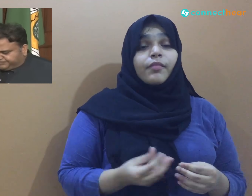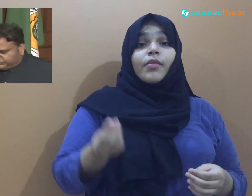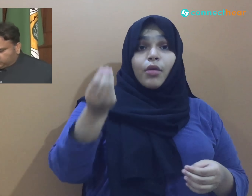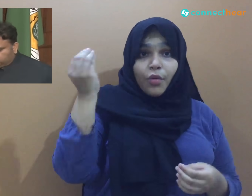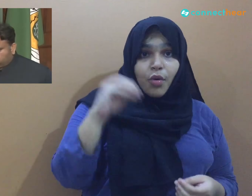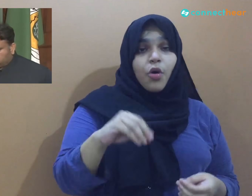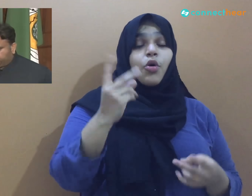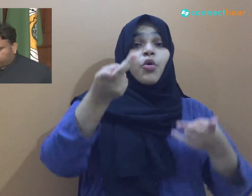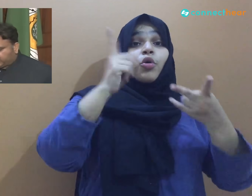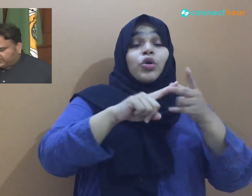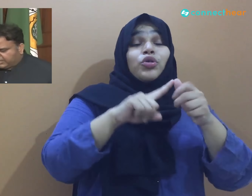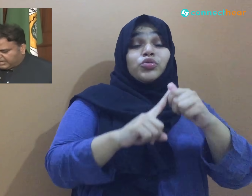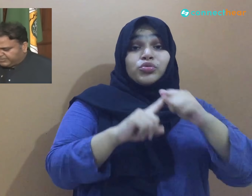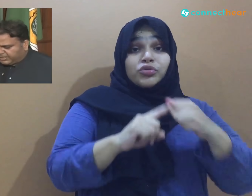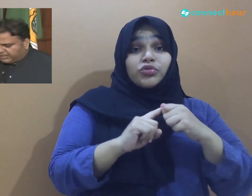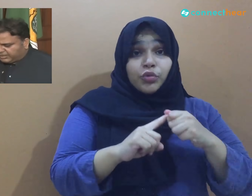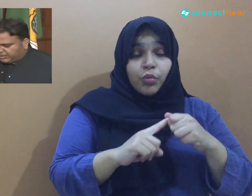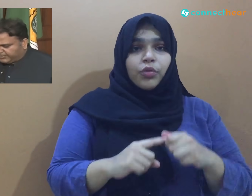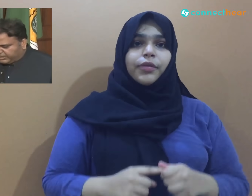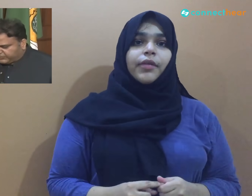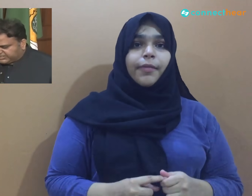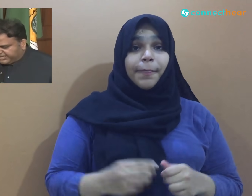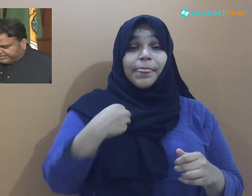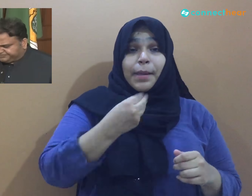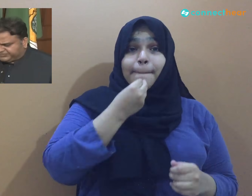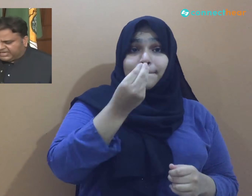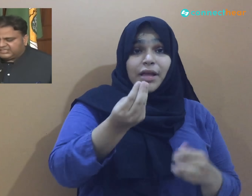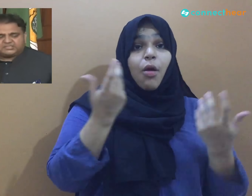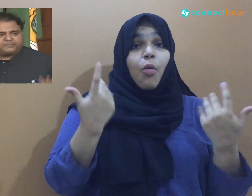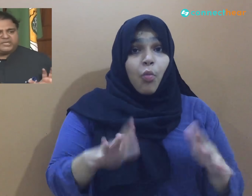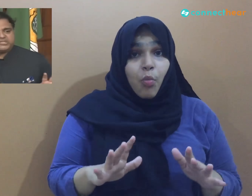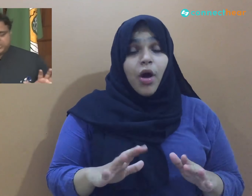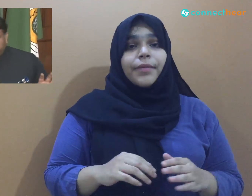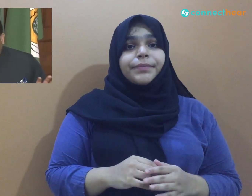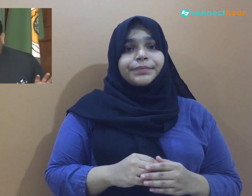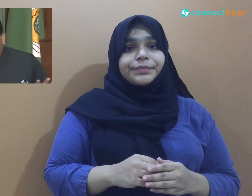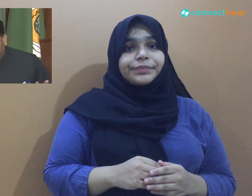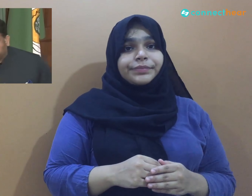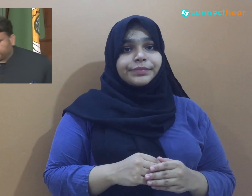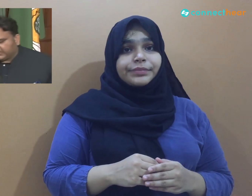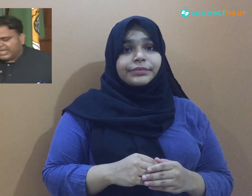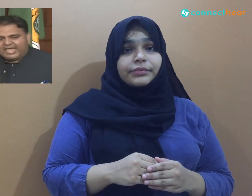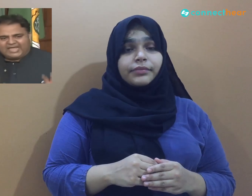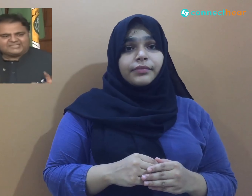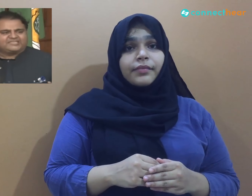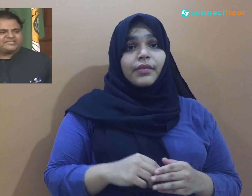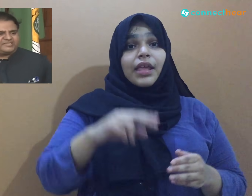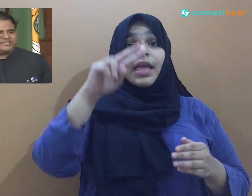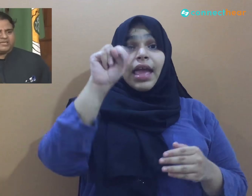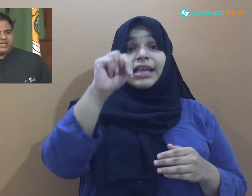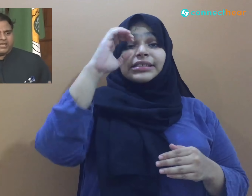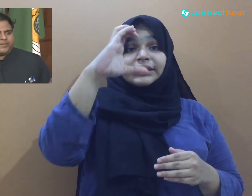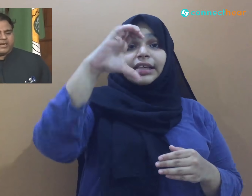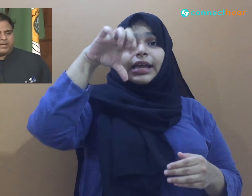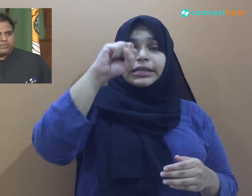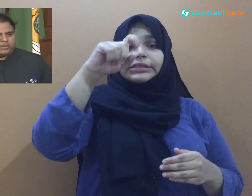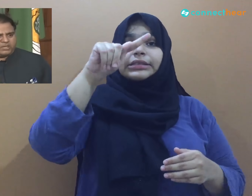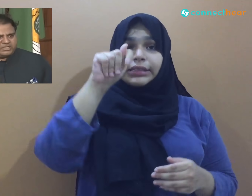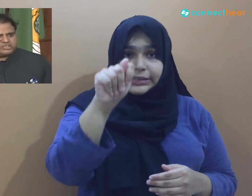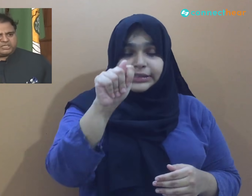سر جو دوسرا امپورٹنٹ ہم نے ریکویسٹ کی ہے انٹر منسٹریل کوآرڈینیشن. این سی ایس ٹی سر ایک